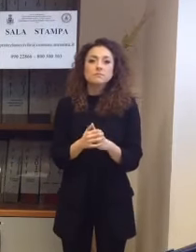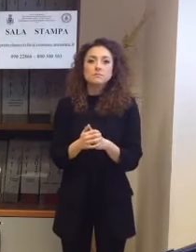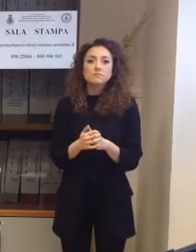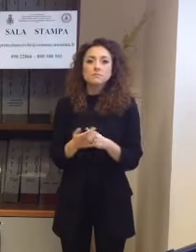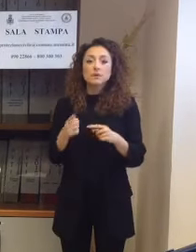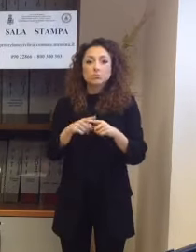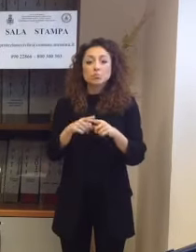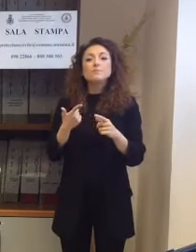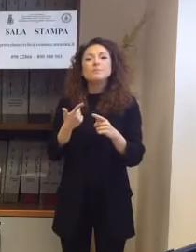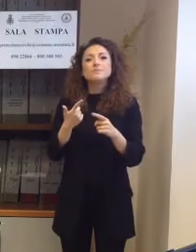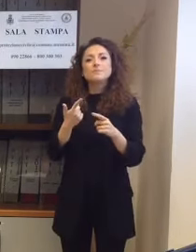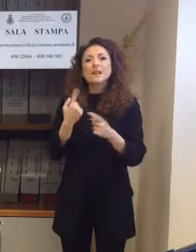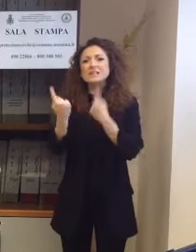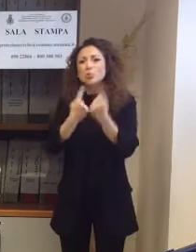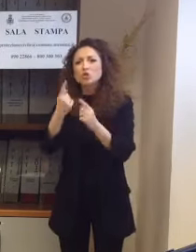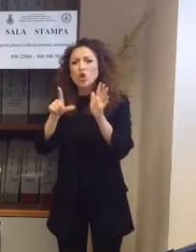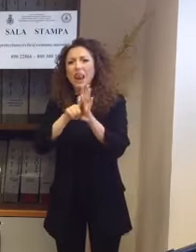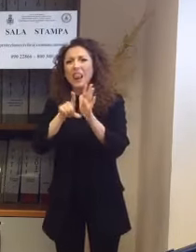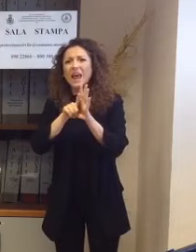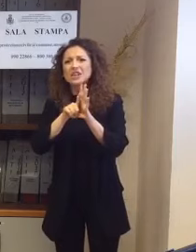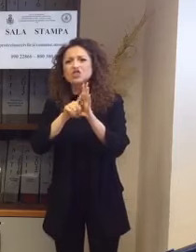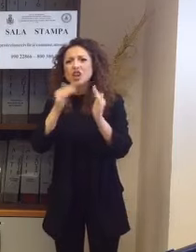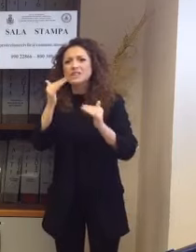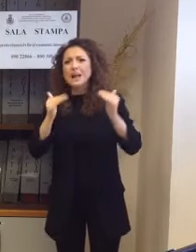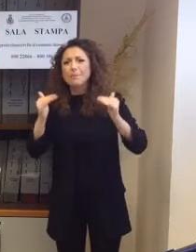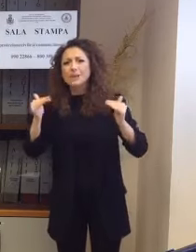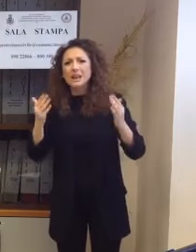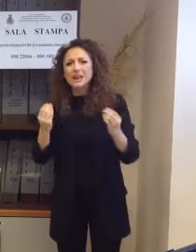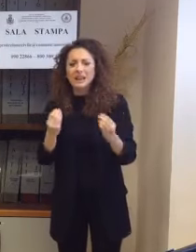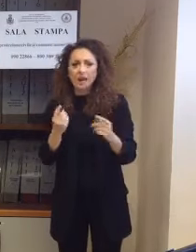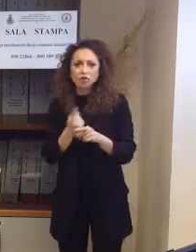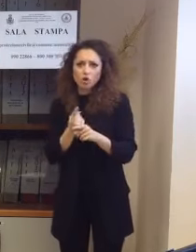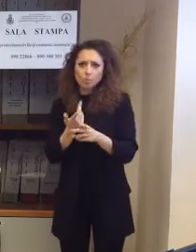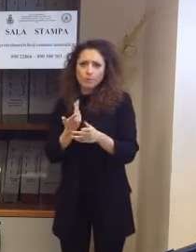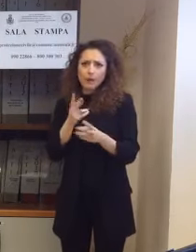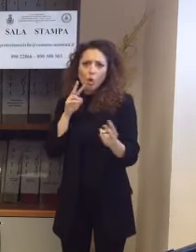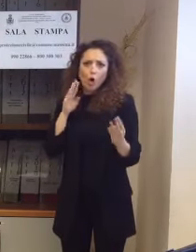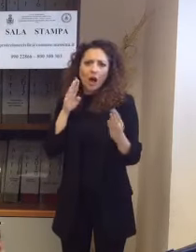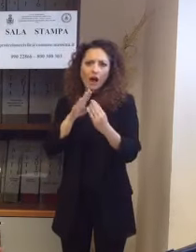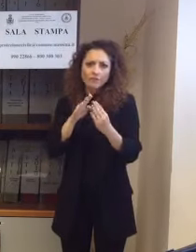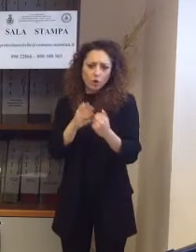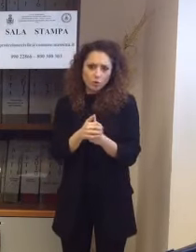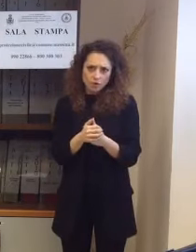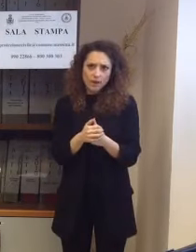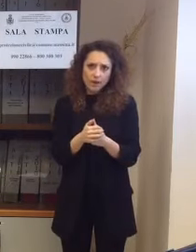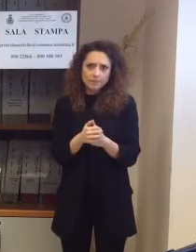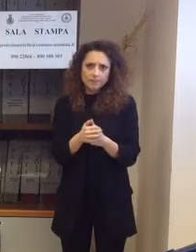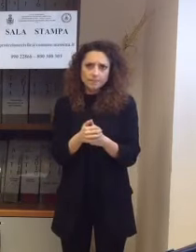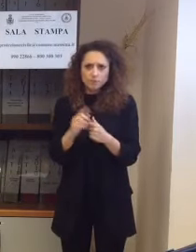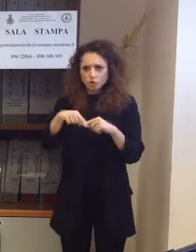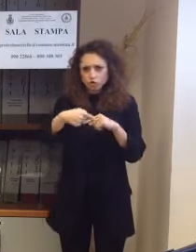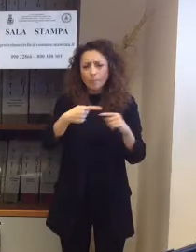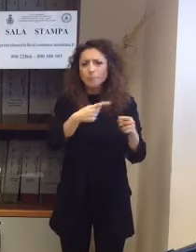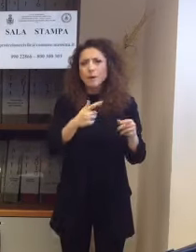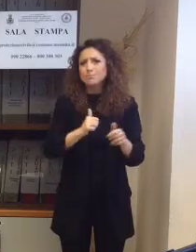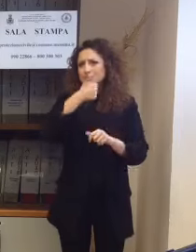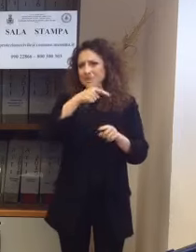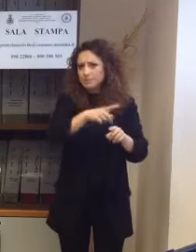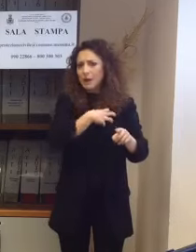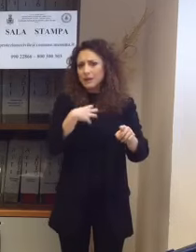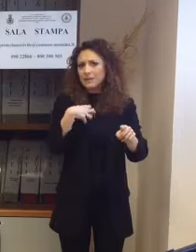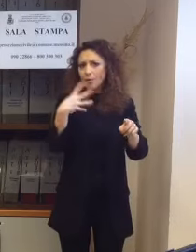della legge di stabilità. Di questa ne dobbiamo parlare perché ci interessa, e ne parlerò subito dopo l'intervento di